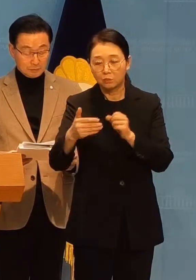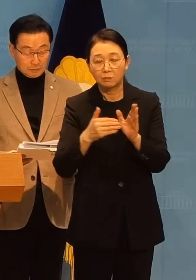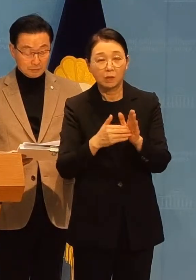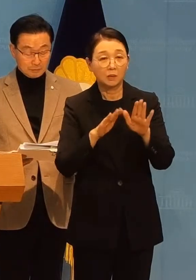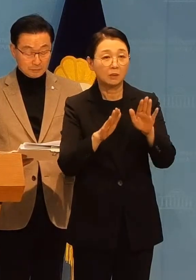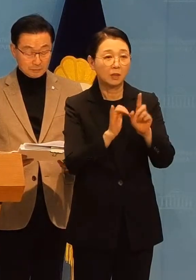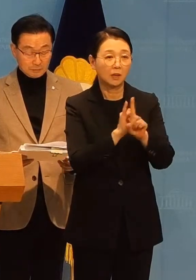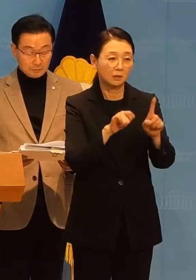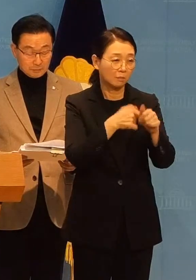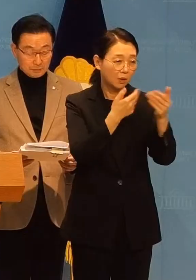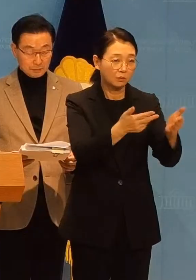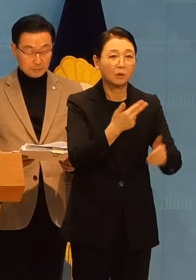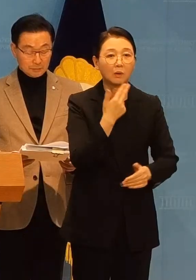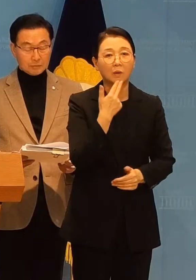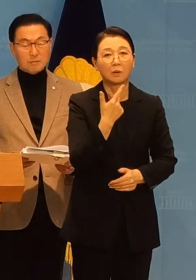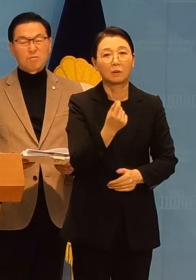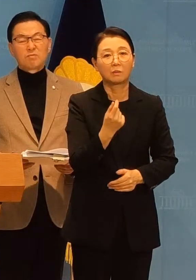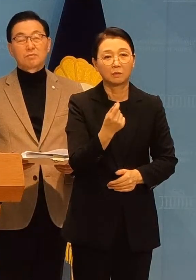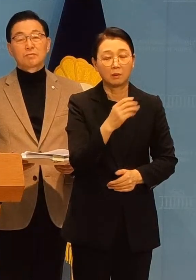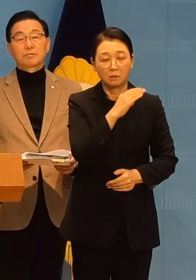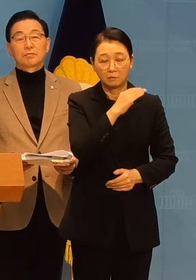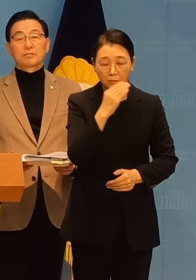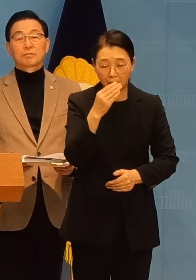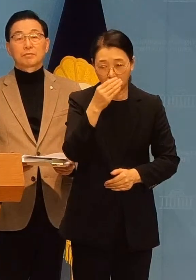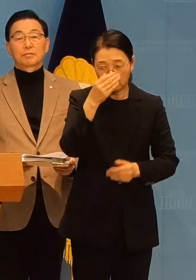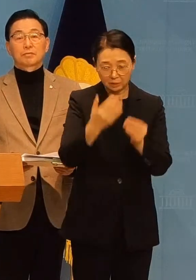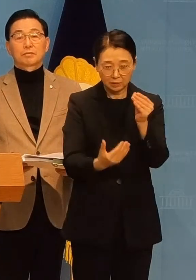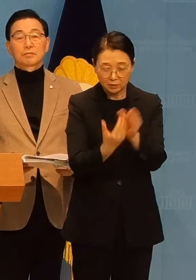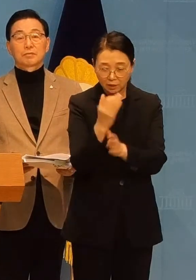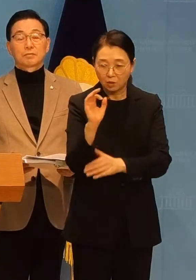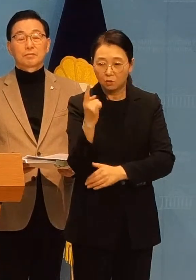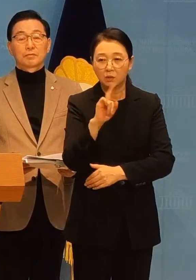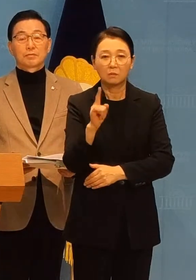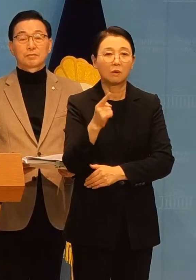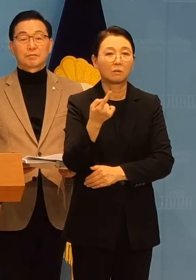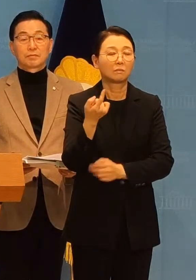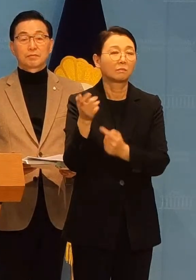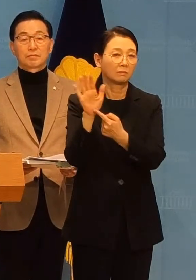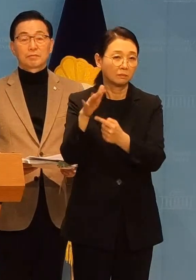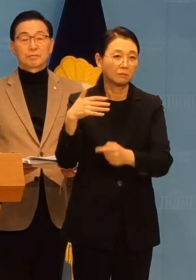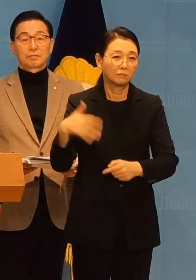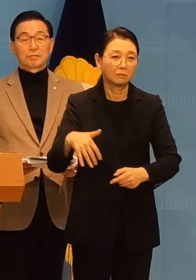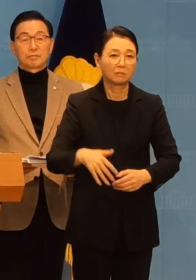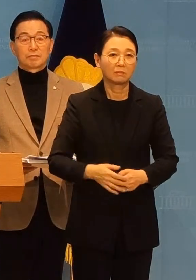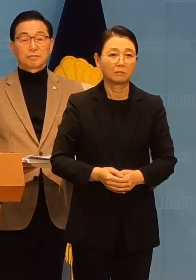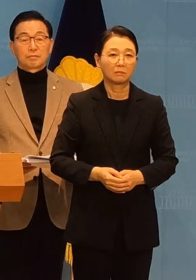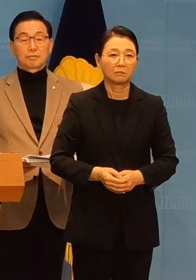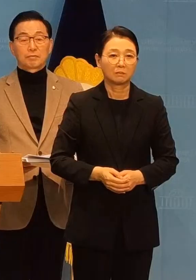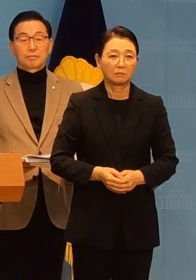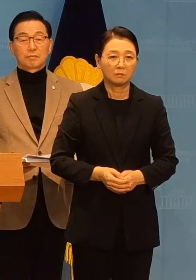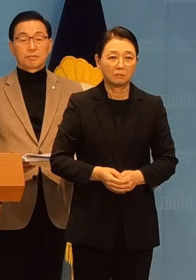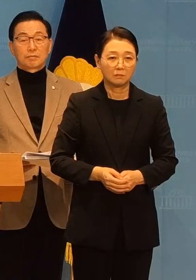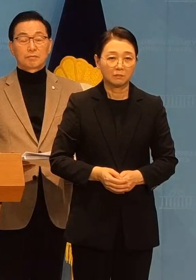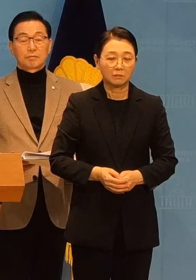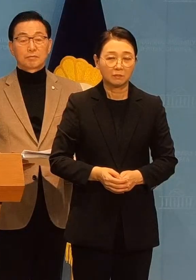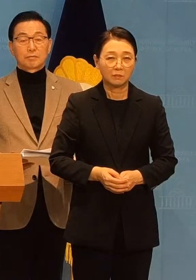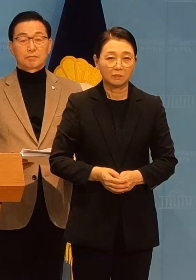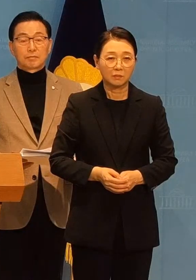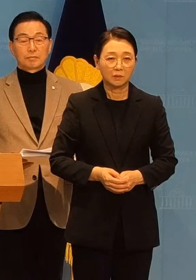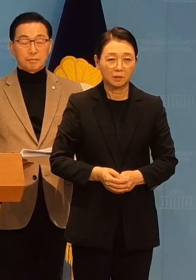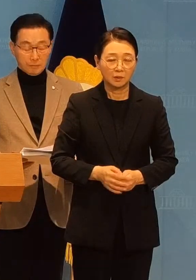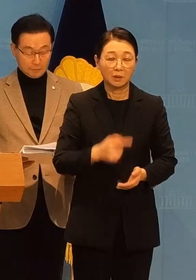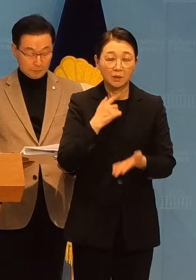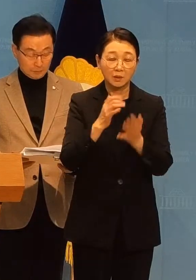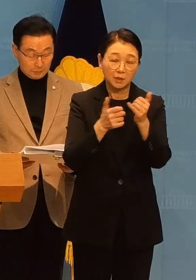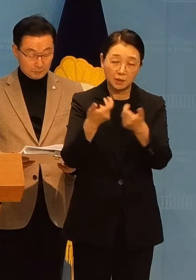명도 처벌받지 않았고 제대로 된 사고 원인조차 발표되지 않고 있습니다. 희생자들은 떠났지만